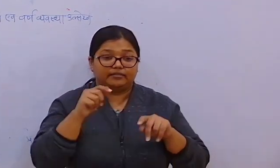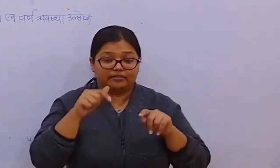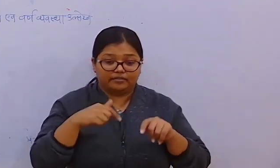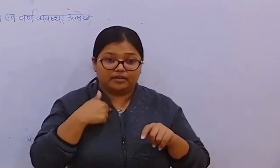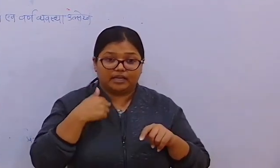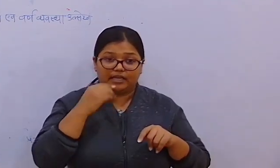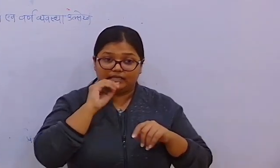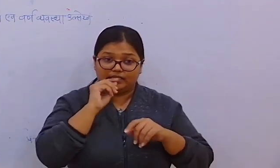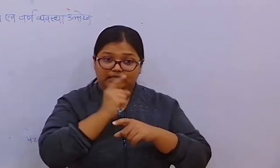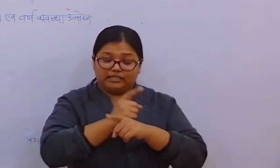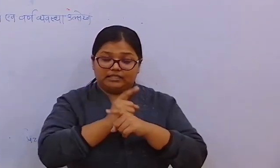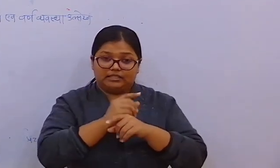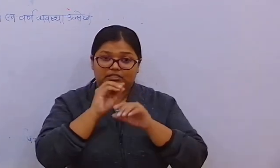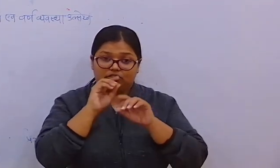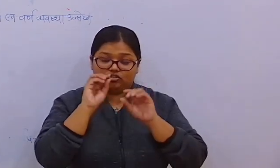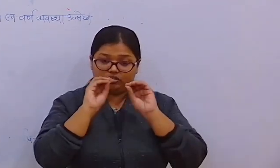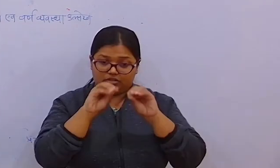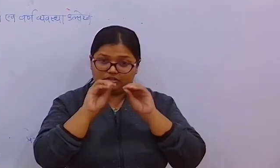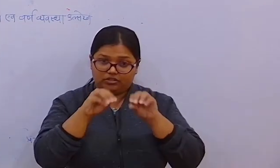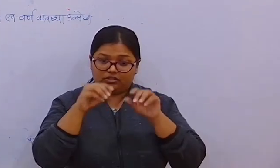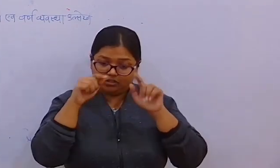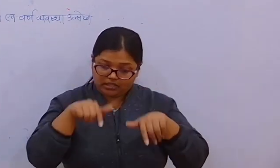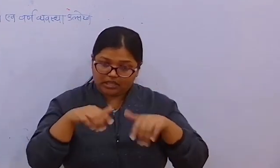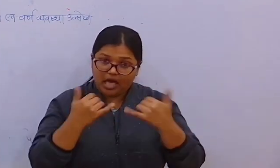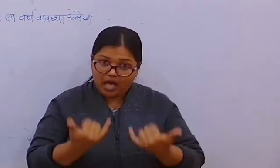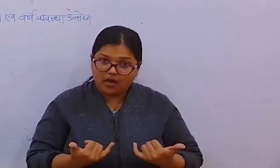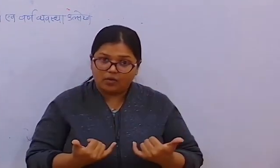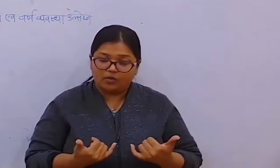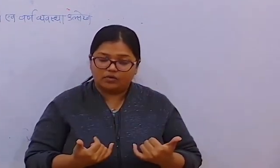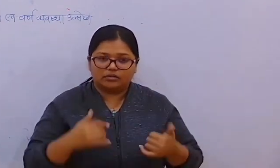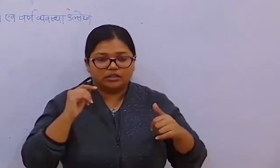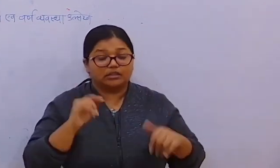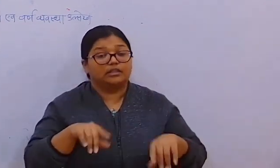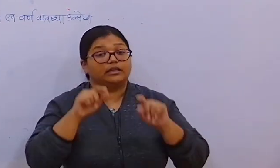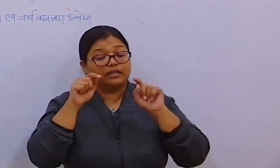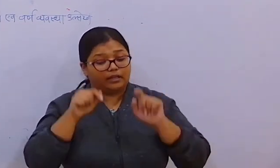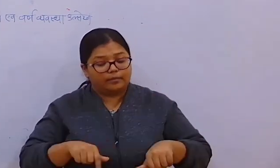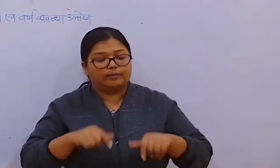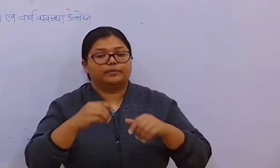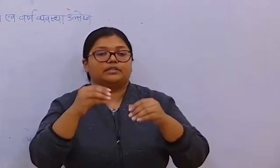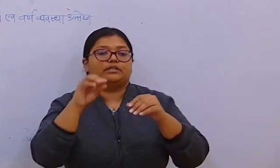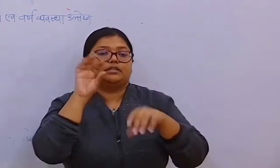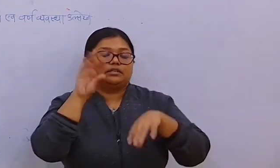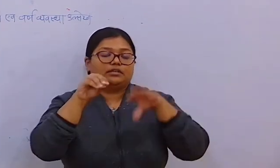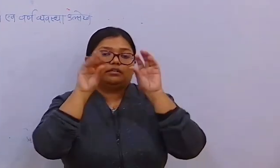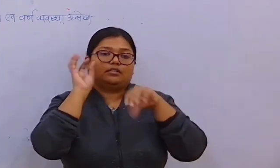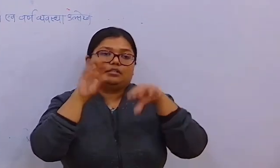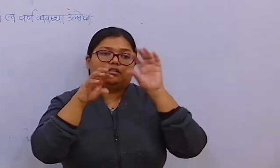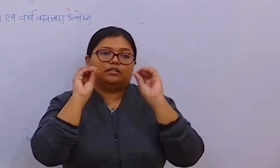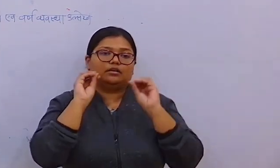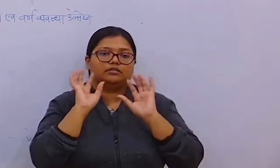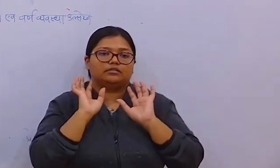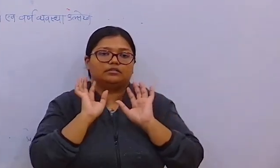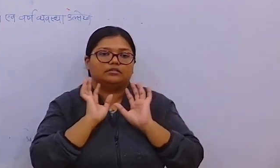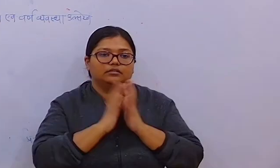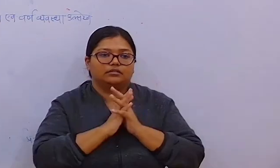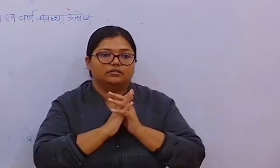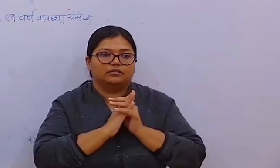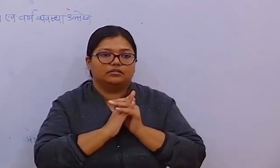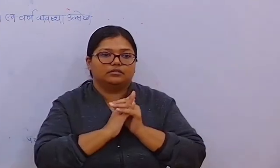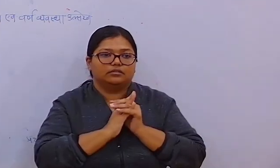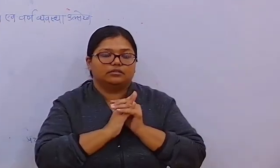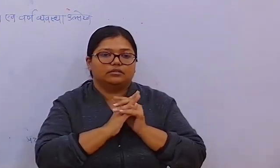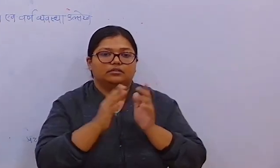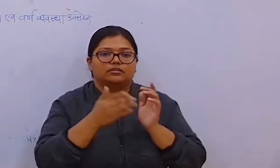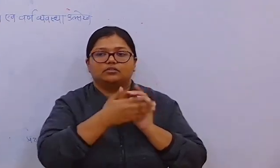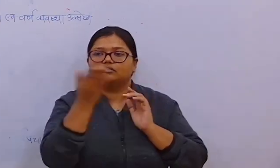ये गलत है ना। अगर क्लास का टाइम है, अगर मान के चलो आप ऑफलाइन आते ना तो आप क्या करते, सामने बैठते ना 6 से 8, तो आप